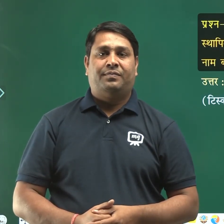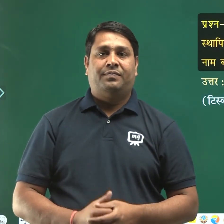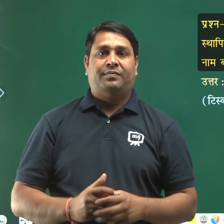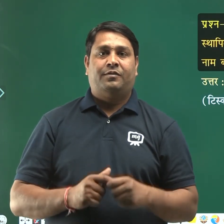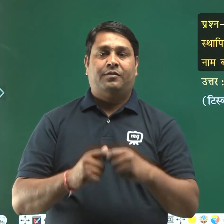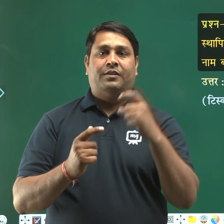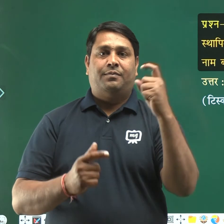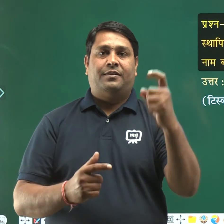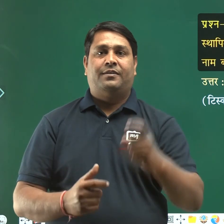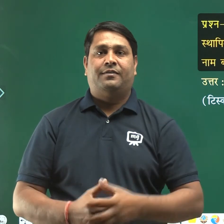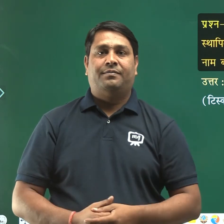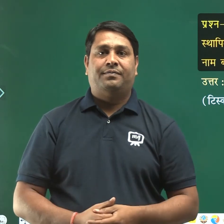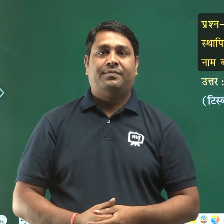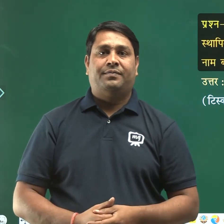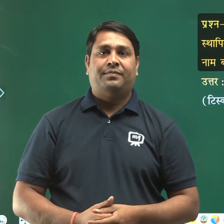प्रश्न नंबर 7,